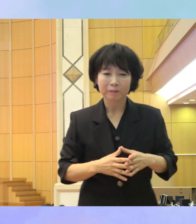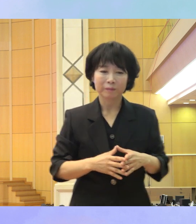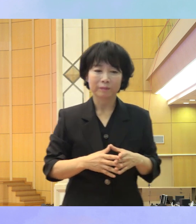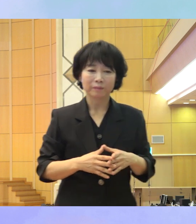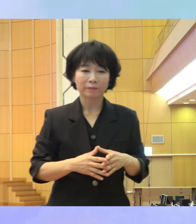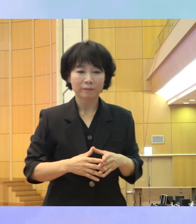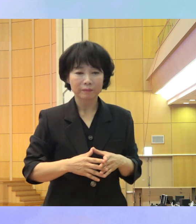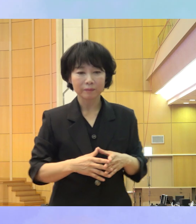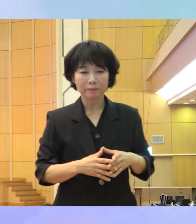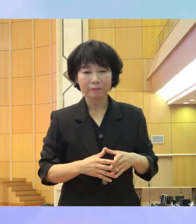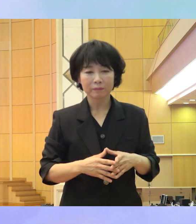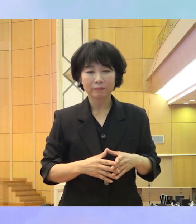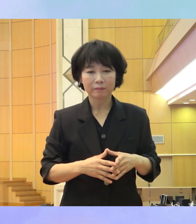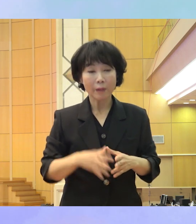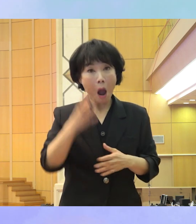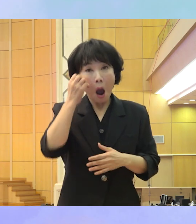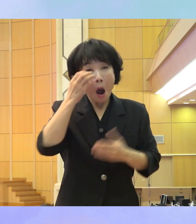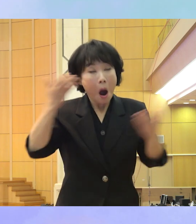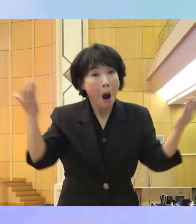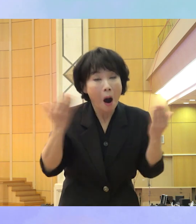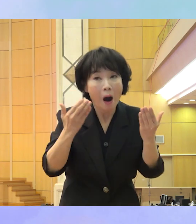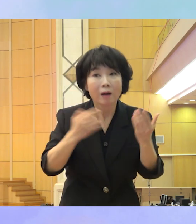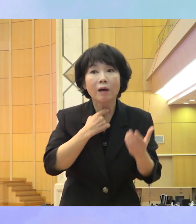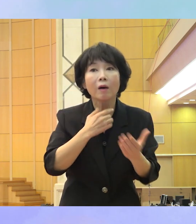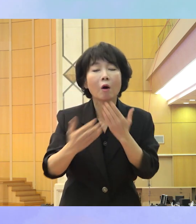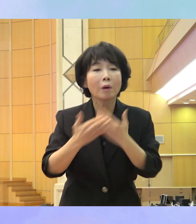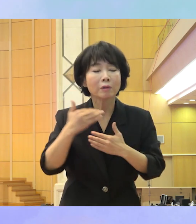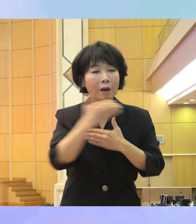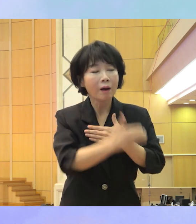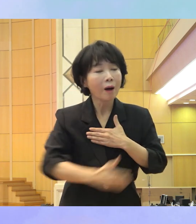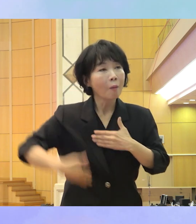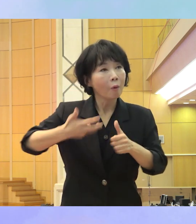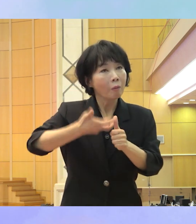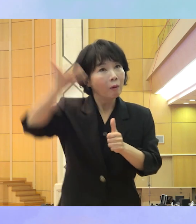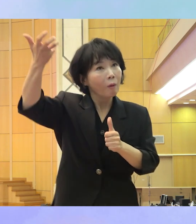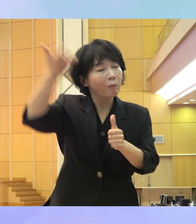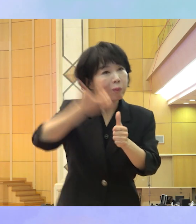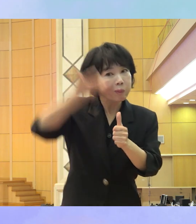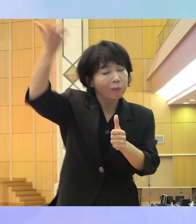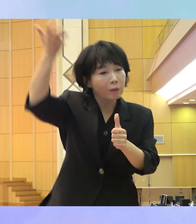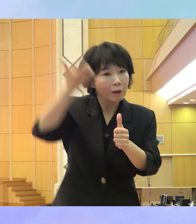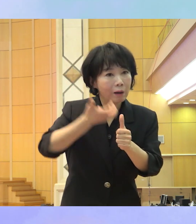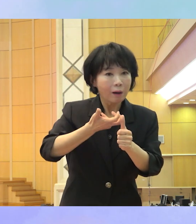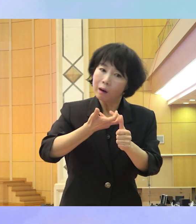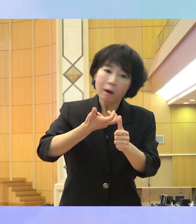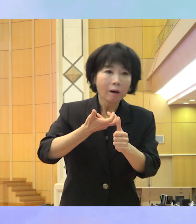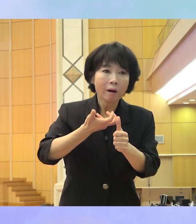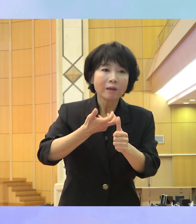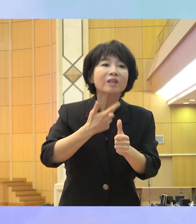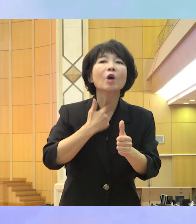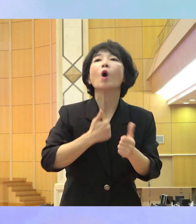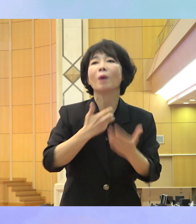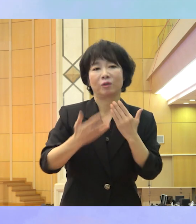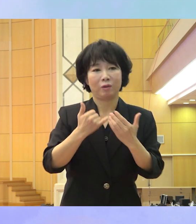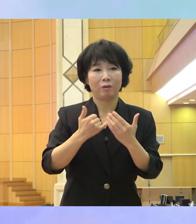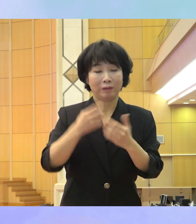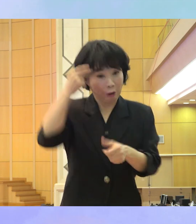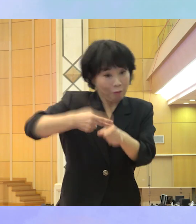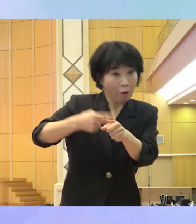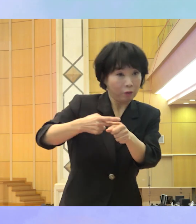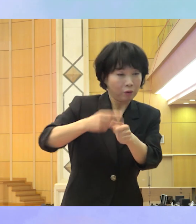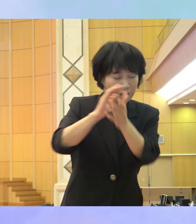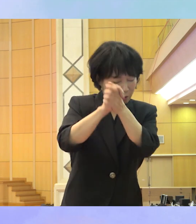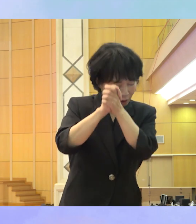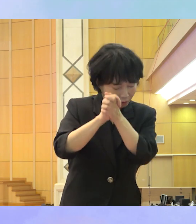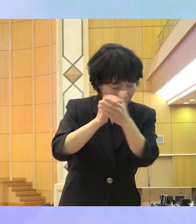하나님과 나 사이의 내용이니까 더 이상 얘기할 필요 없지만 하여튼 몸 안에 있었는지 몸 밖에 있었는지 저도 그런 걸 경험했는데 바울이라는 사람이 몸 안에 있었는지 몸 밖에